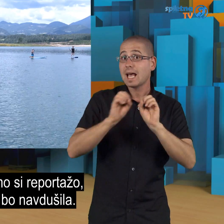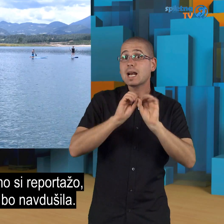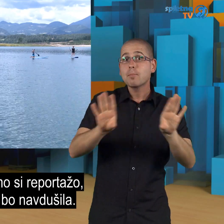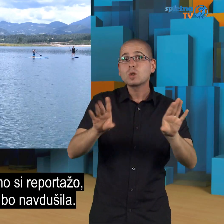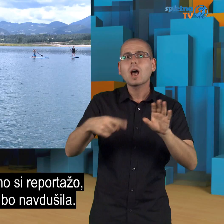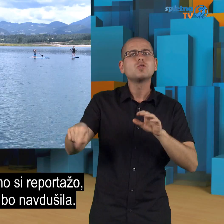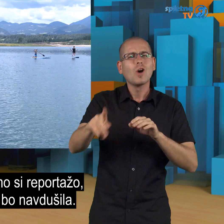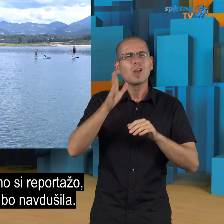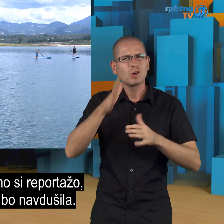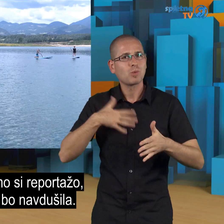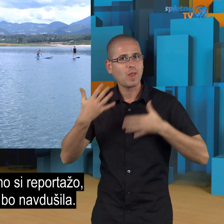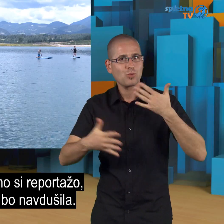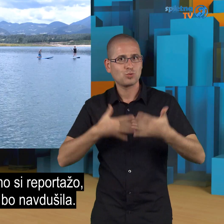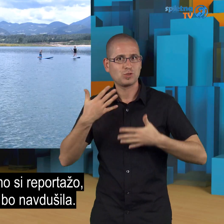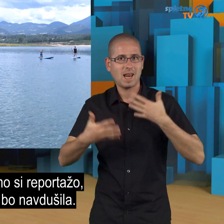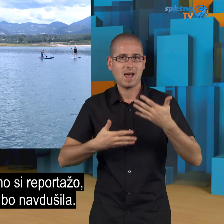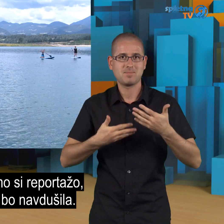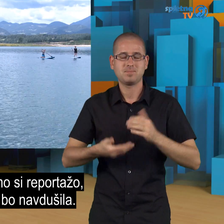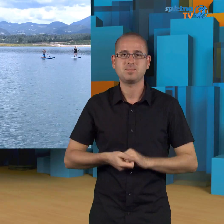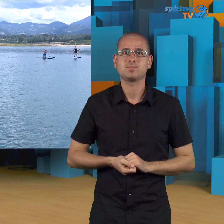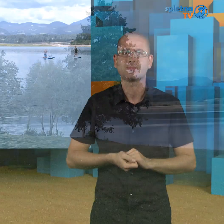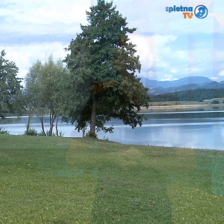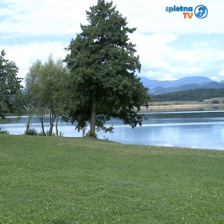Poglejmo si reportažo, ki vas bo navdušila.